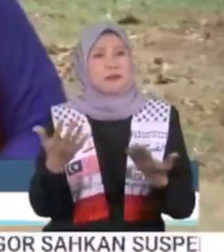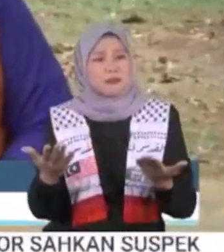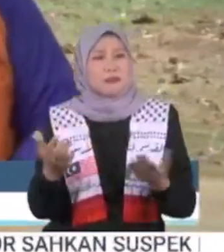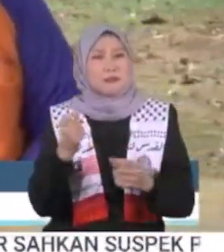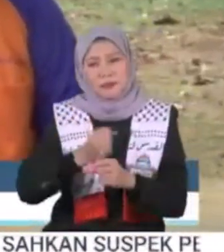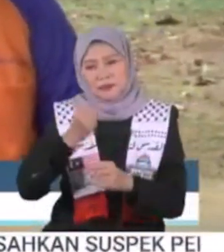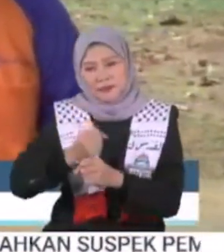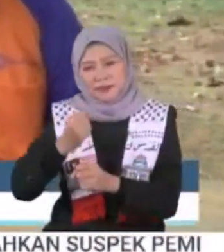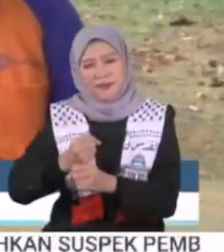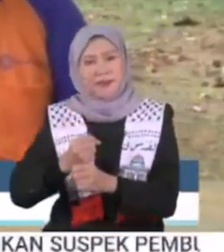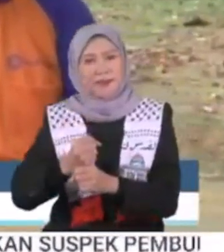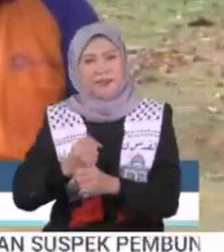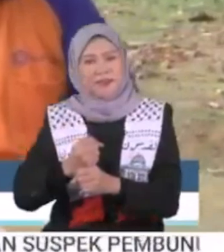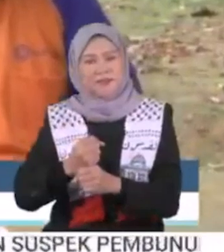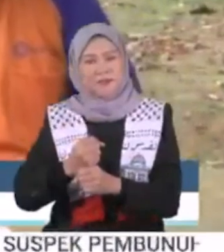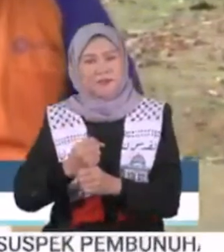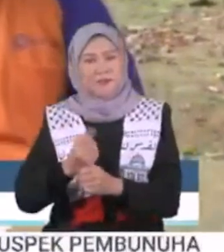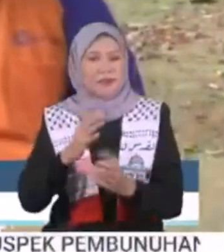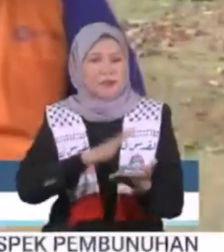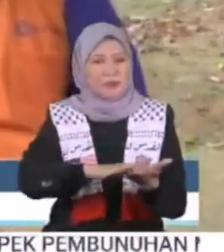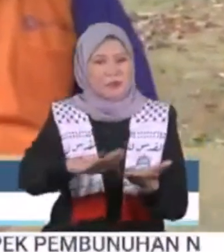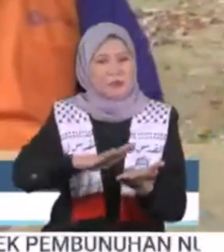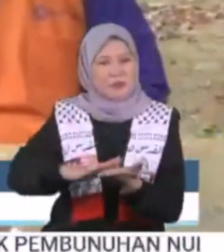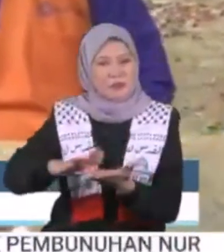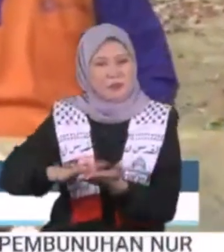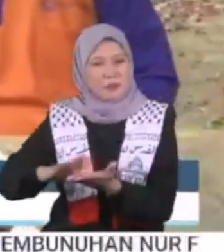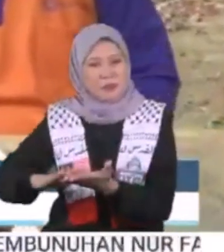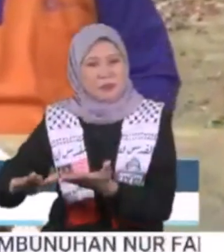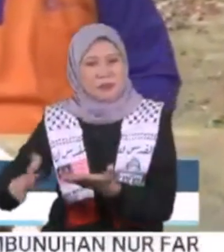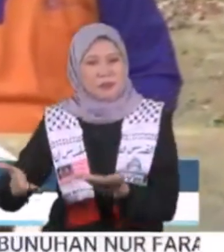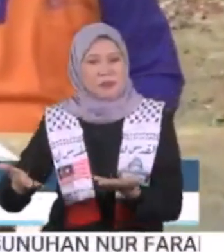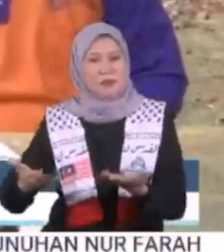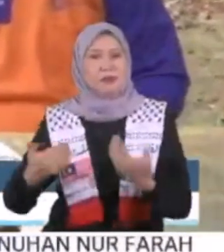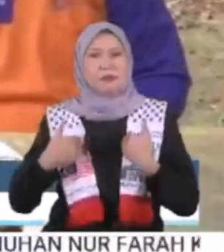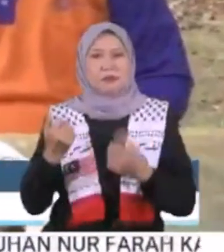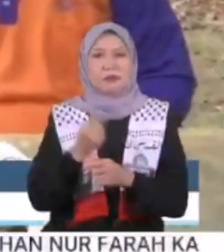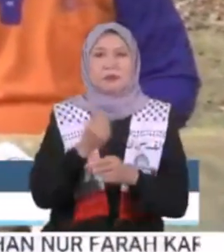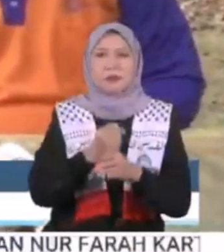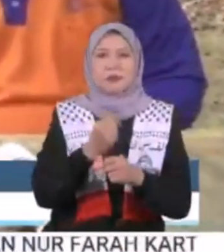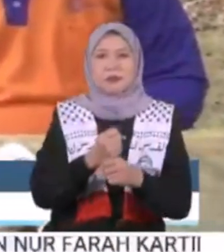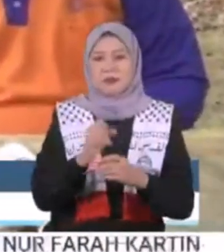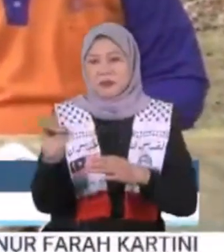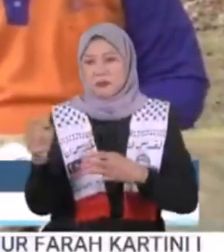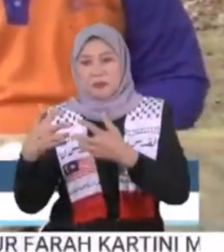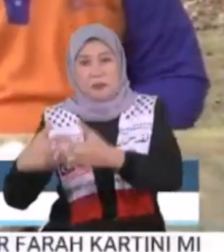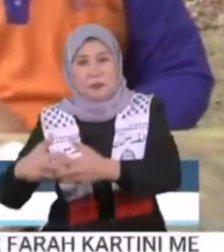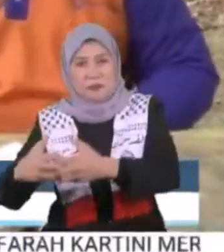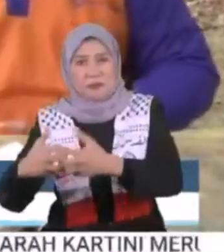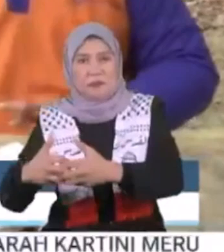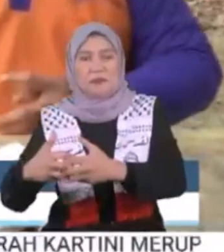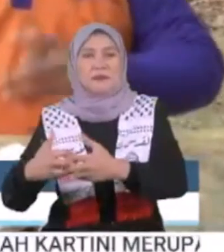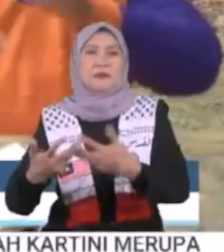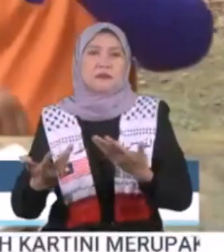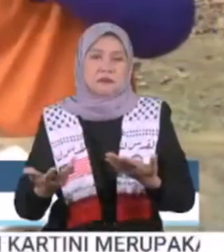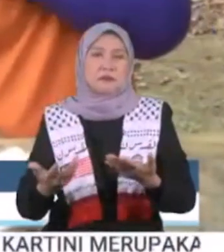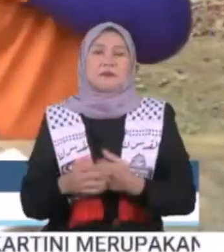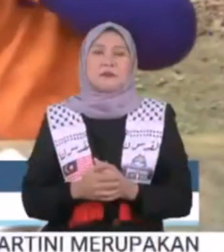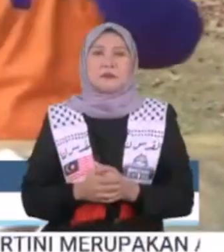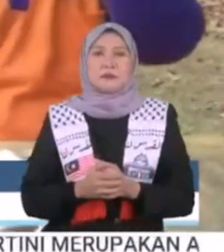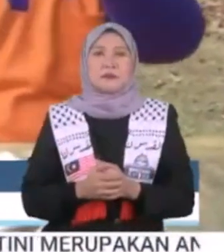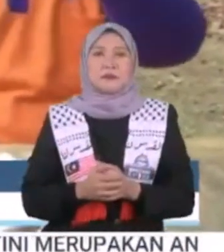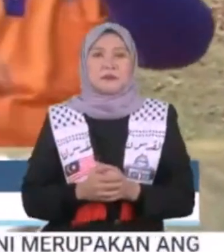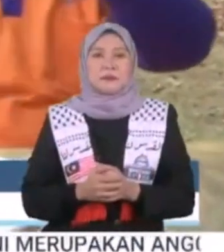jika kerja-kerja yang seperti ini macam membersihkan ataupun ada beberapa kerja seperti kerja di industri, sebenarnya